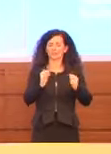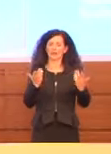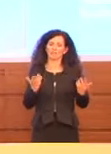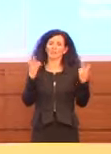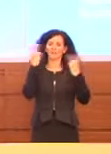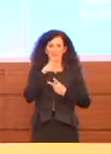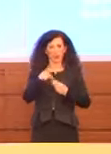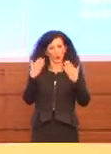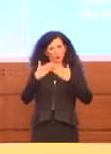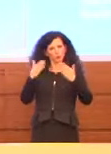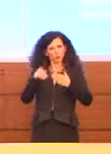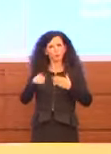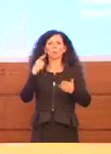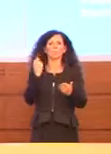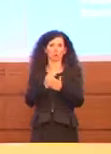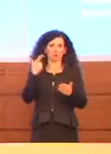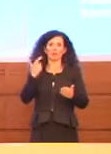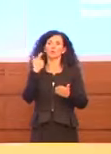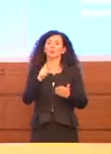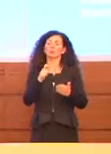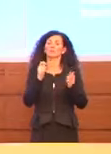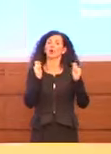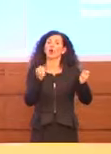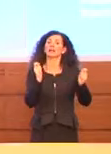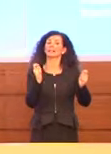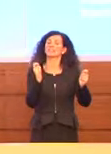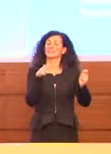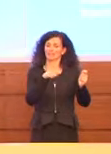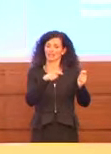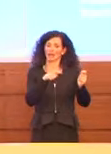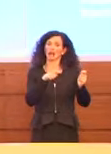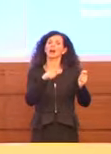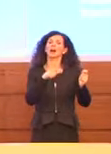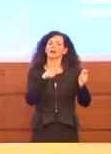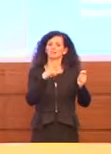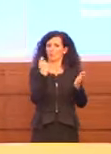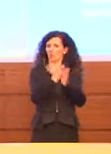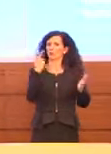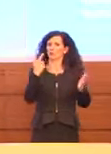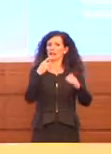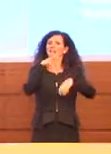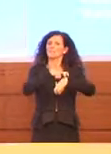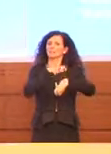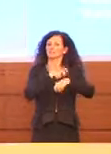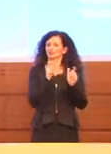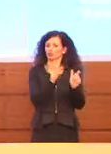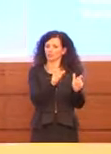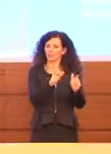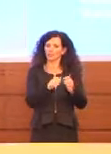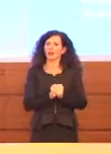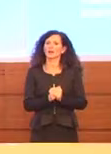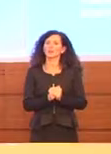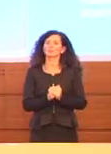uno perché pubblicato su una rivista molto prestigiosa che nei medici e due perché